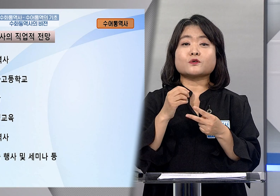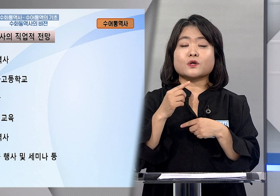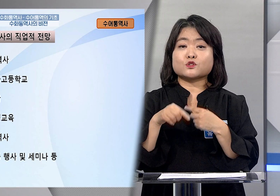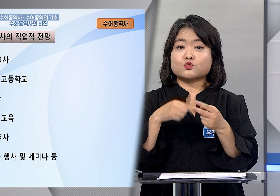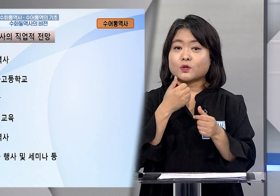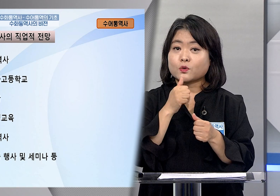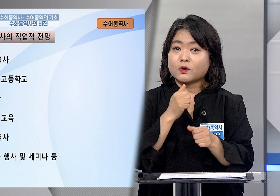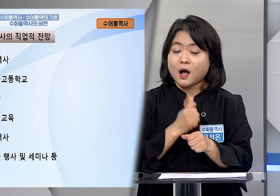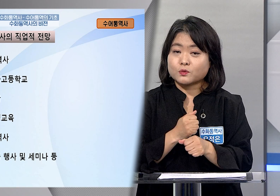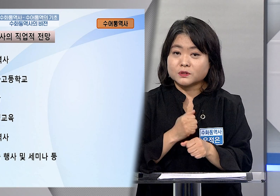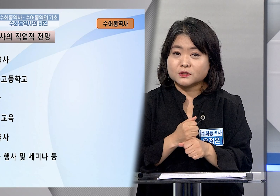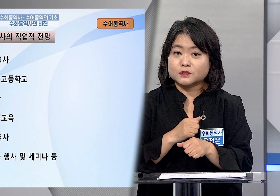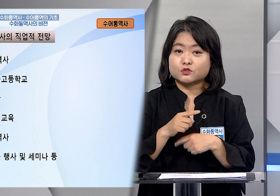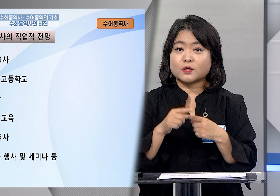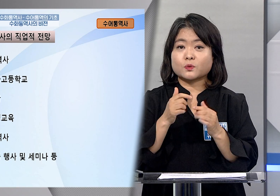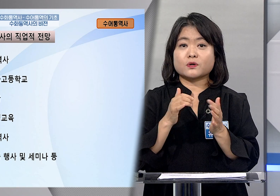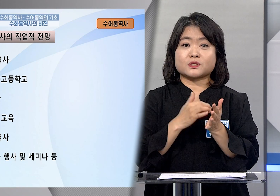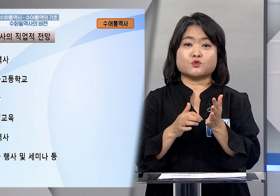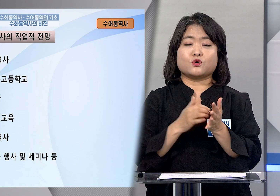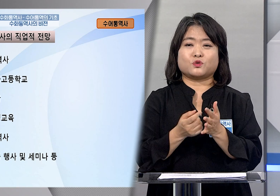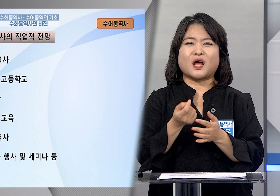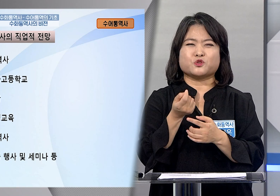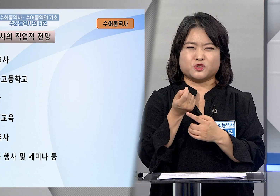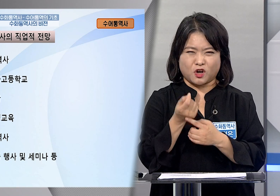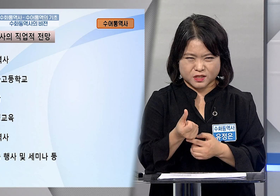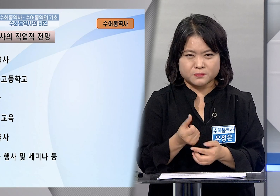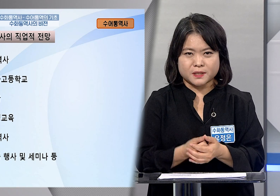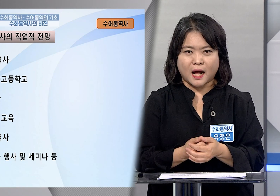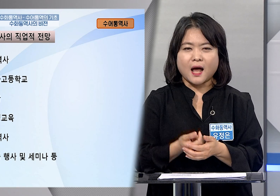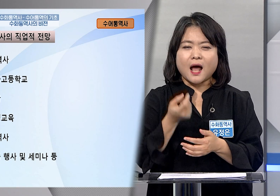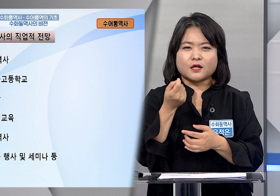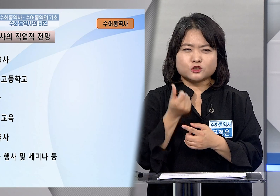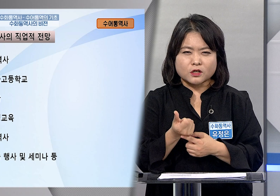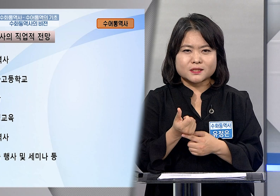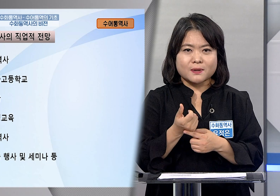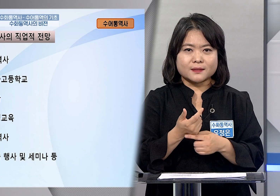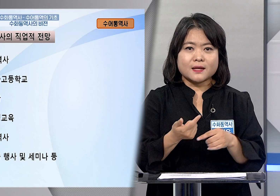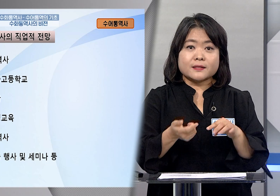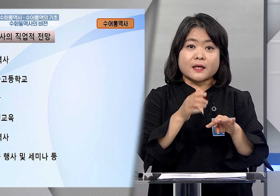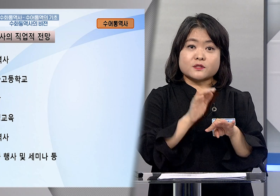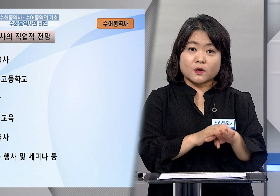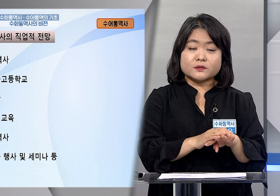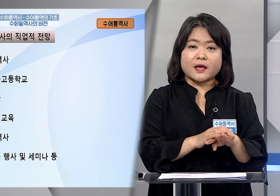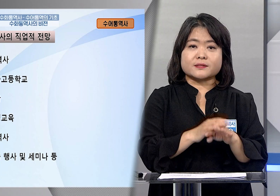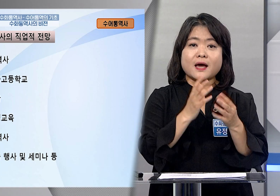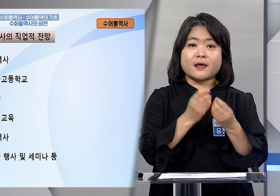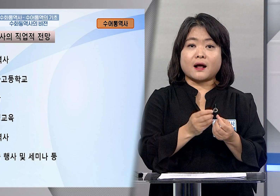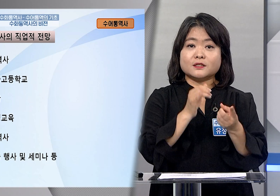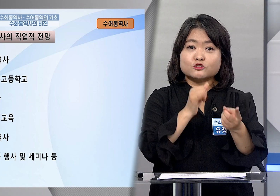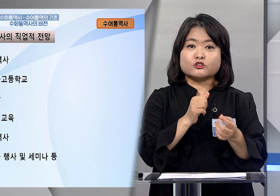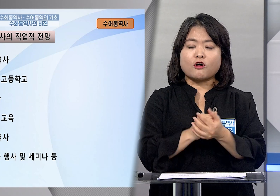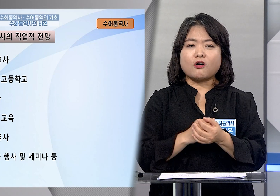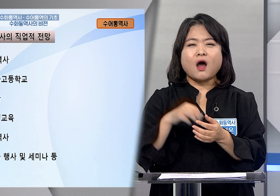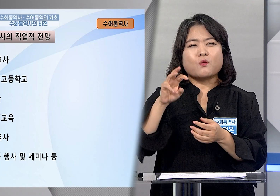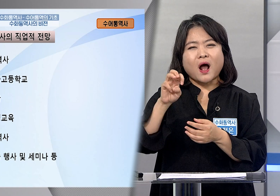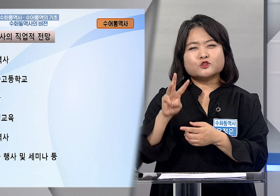초중고등학교에서 수화통역하고 있는 수화통역사 수요도 아주 적습니다. 아주 적지만 대전에 사례가 있고요.